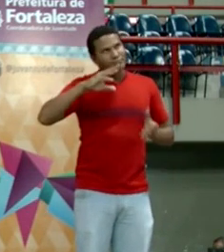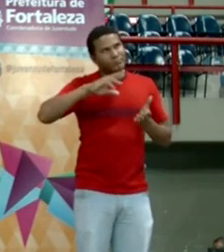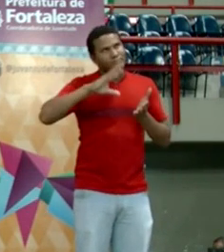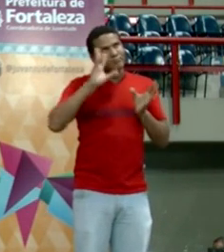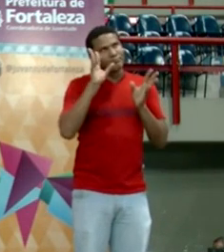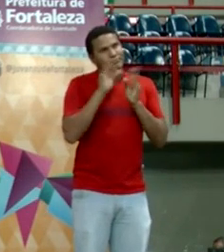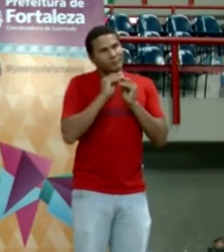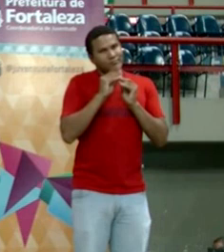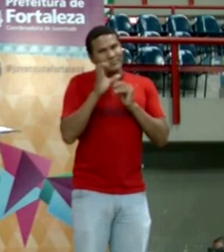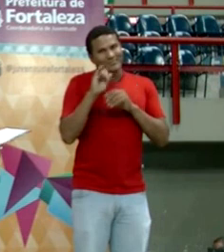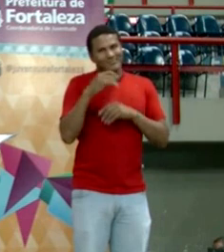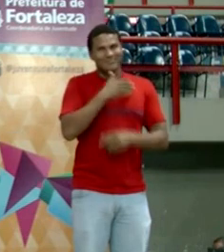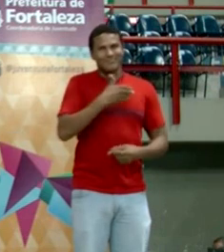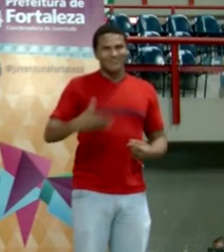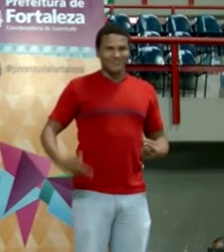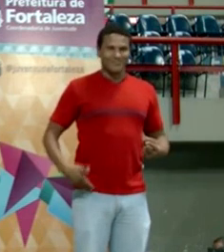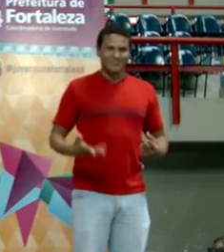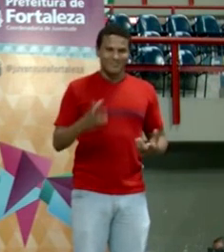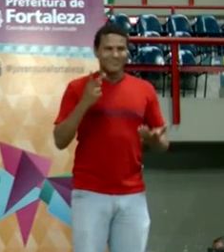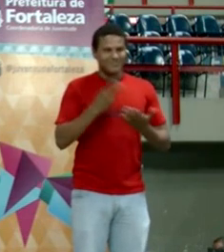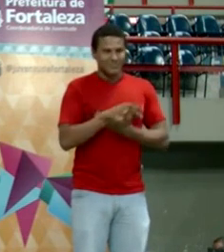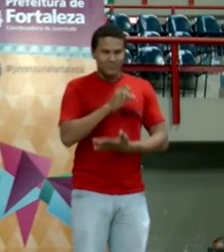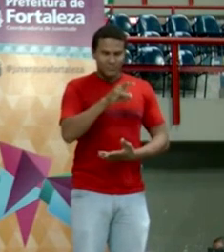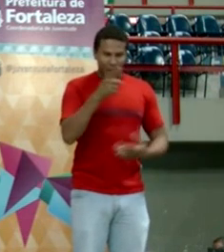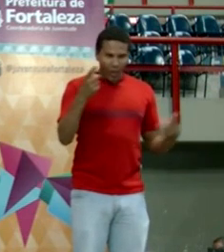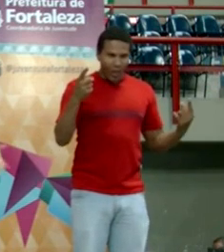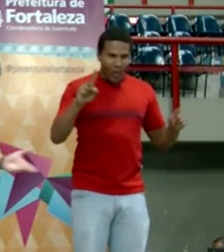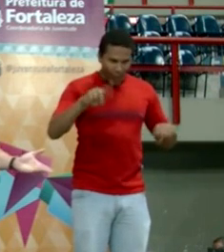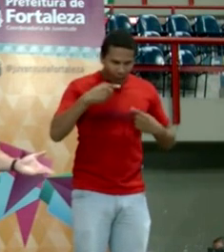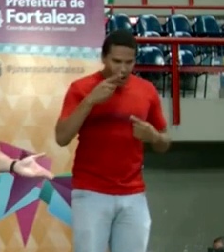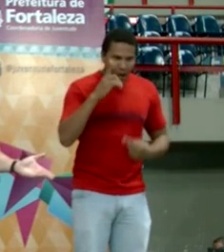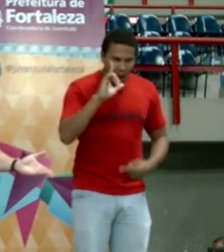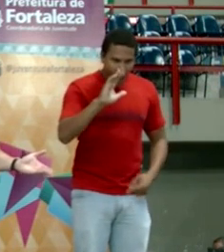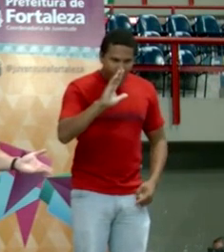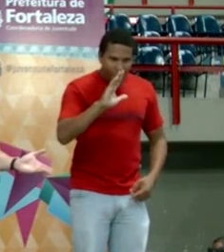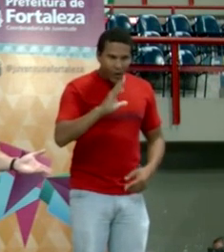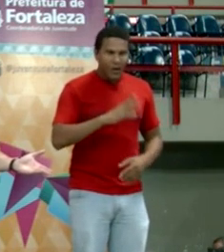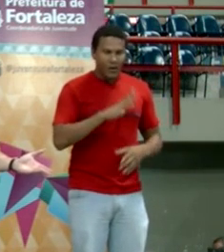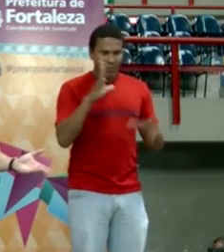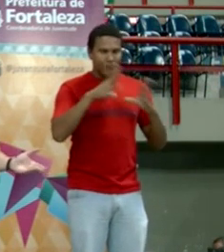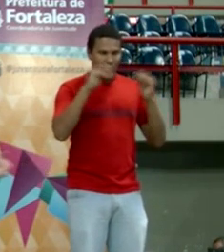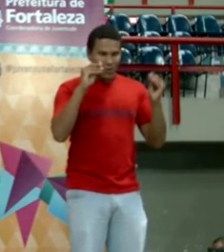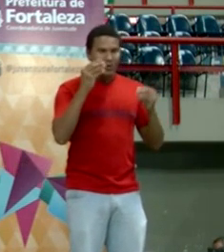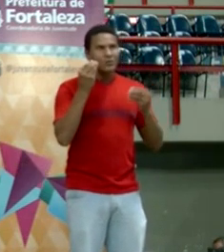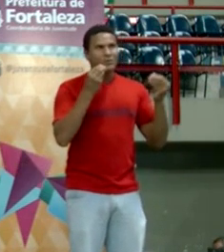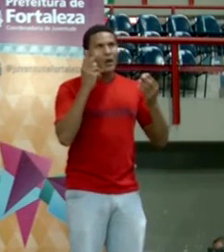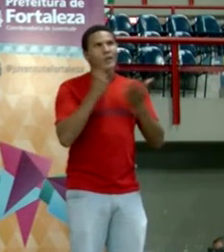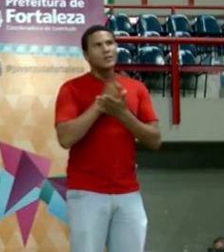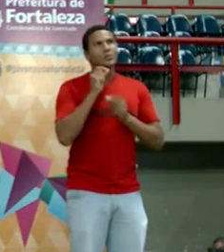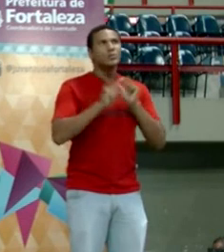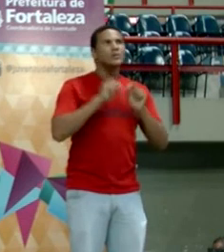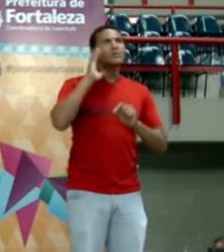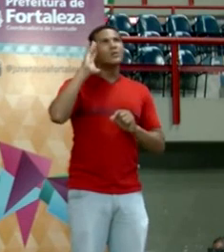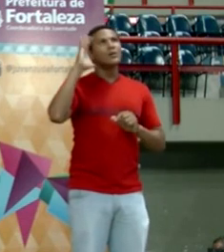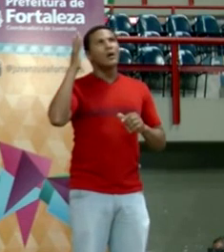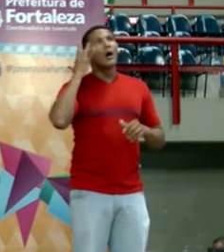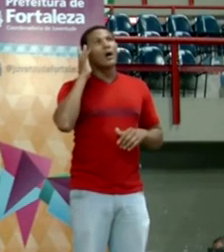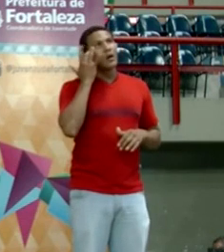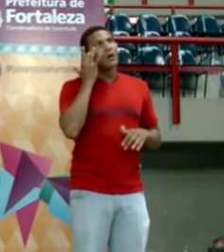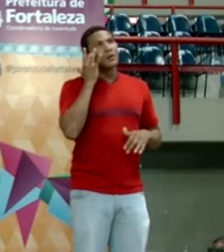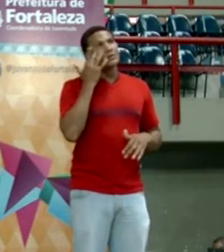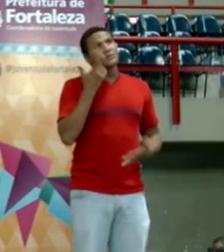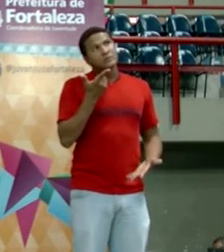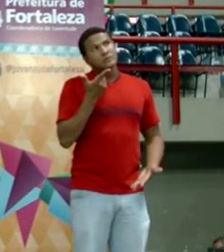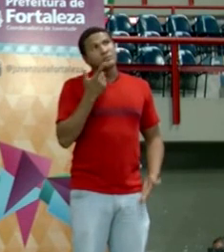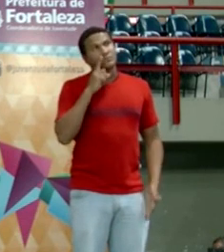num governo repressor. O que é que acontece quando a pessoa se manifesta e desaparece? Tá certo? Eu tenho para mim que aconteceu